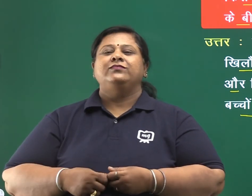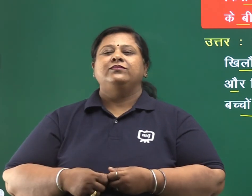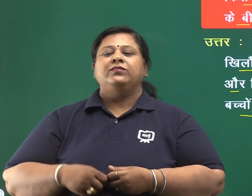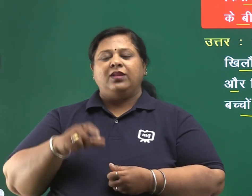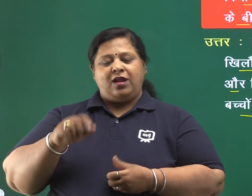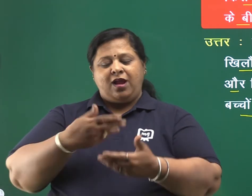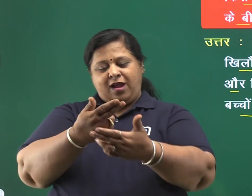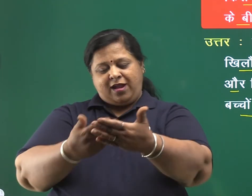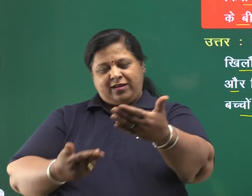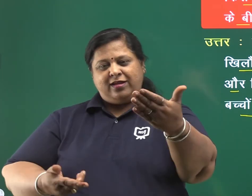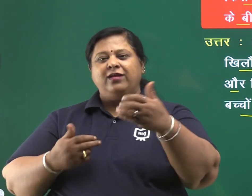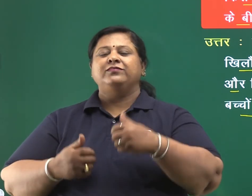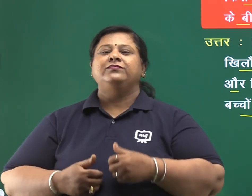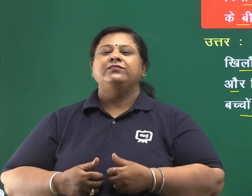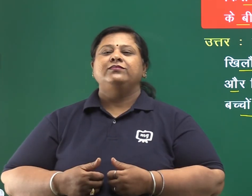कहानी का